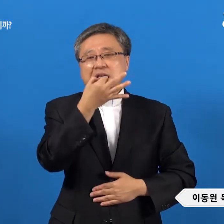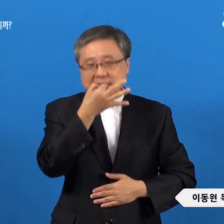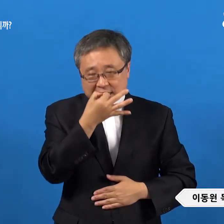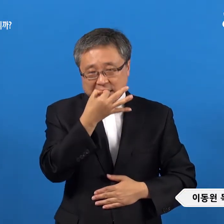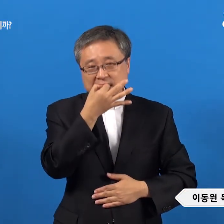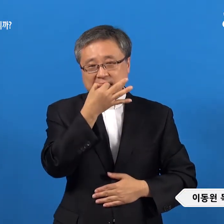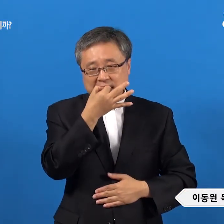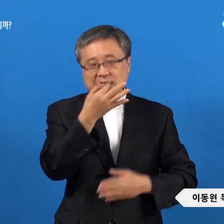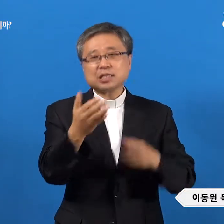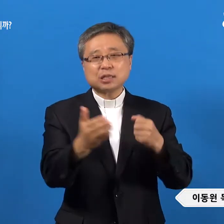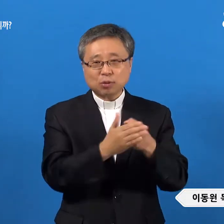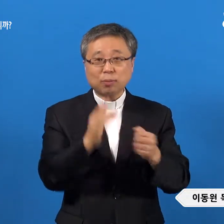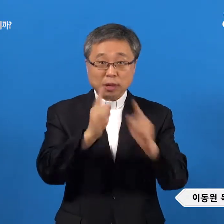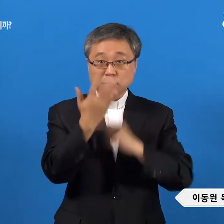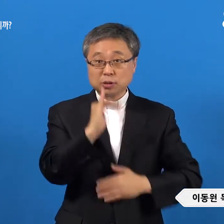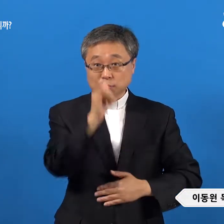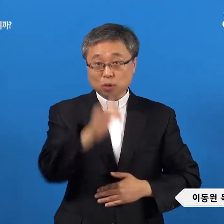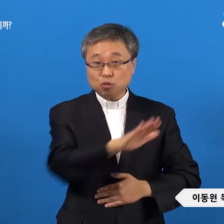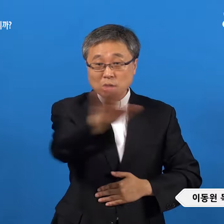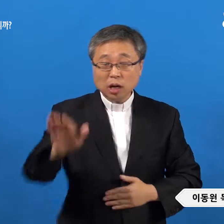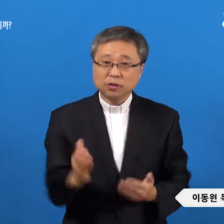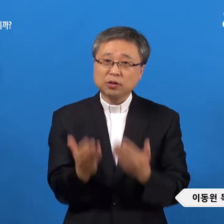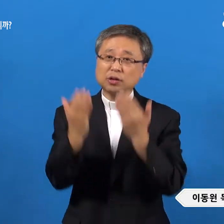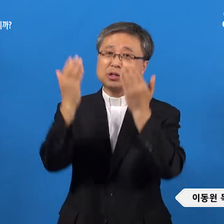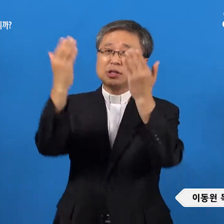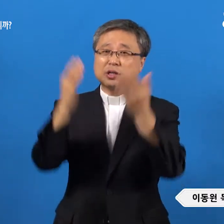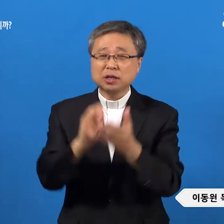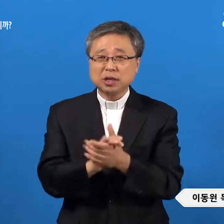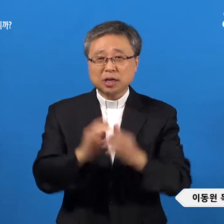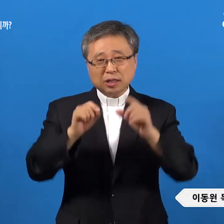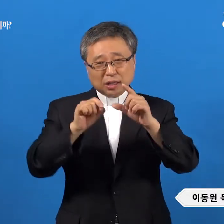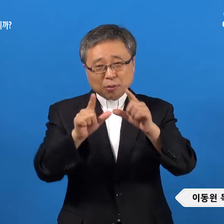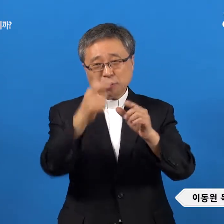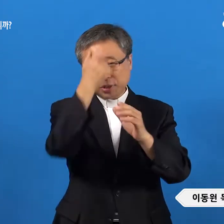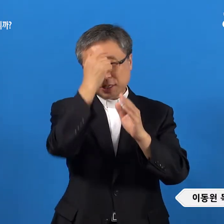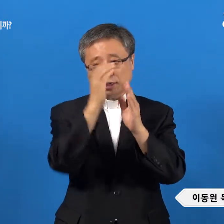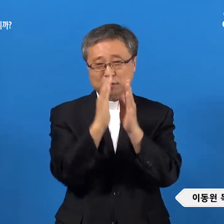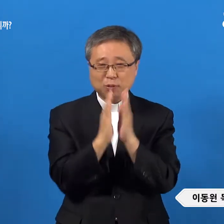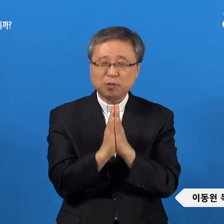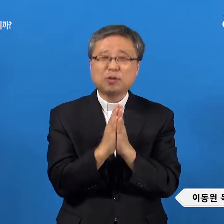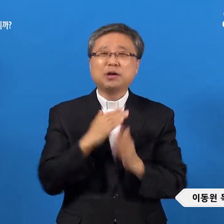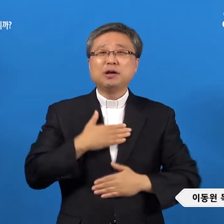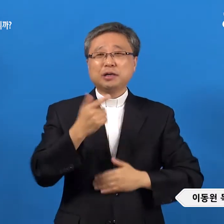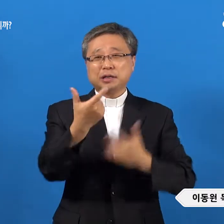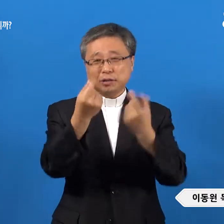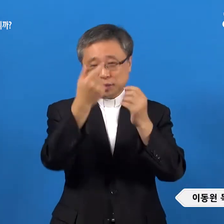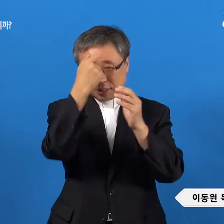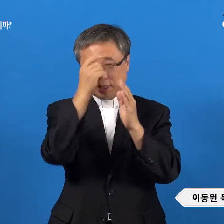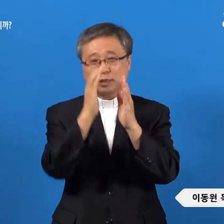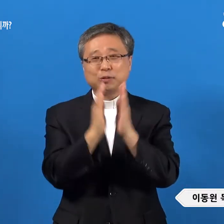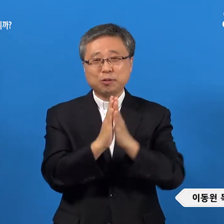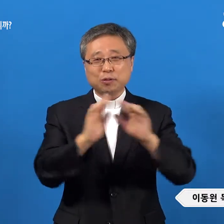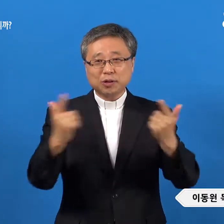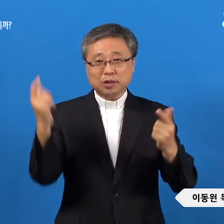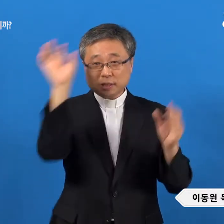이렇게 말할 수가 있습니다. 오늘 우리가 드려지는 대부분의 기도, 그 기도들을